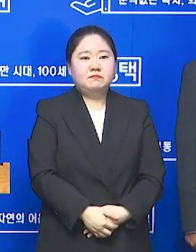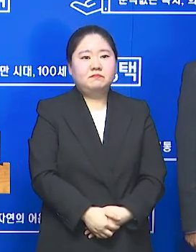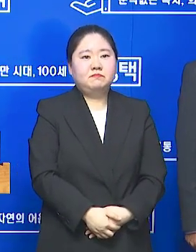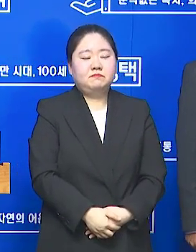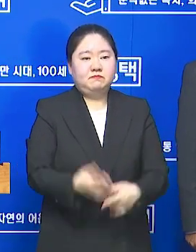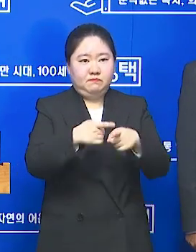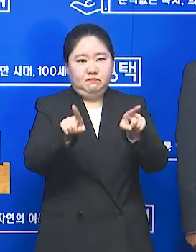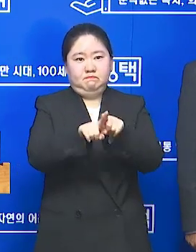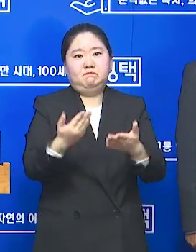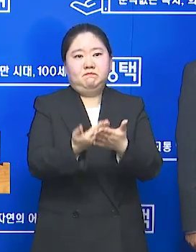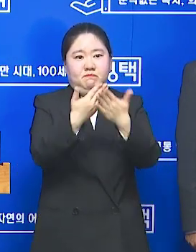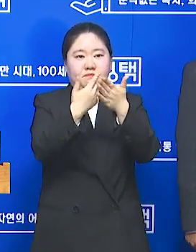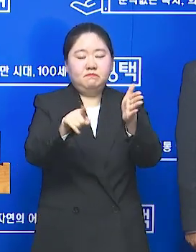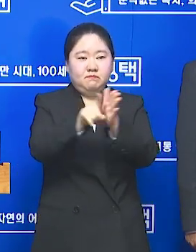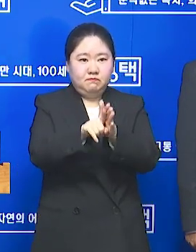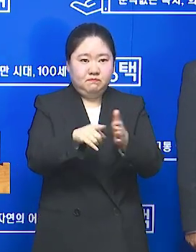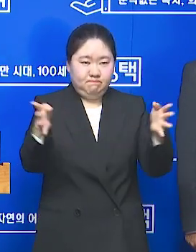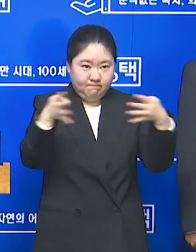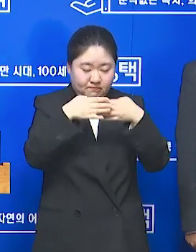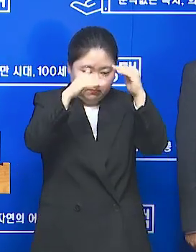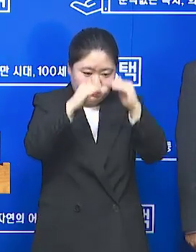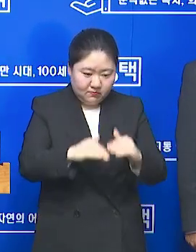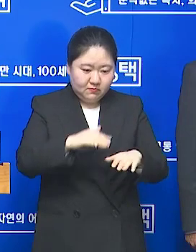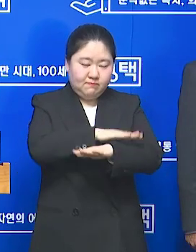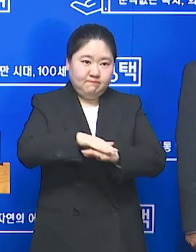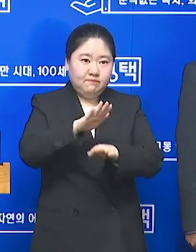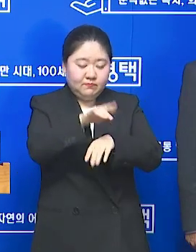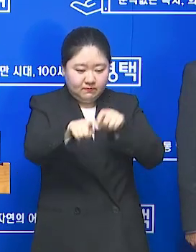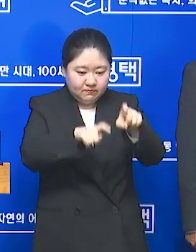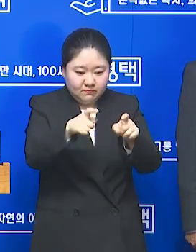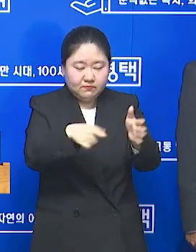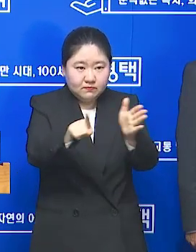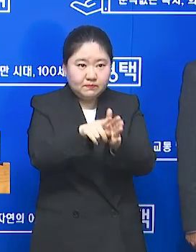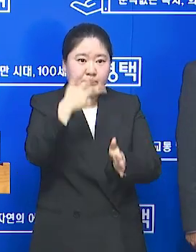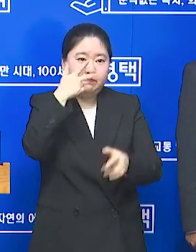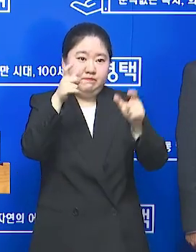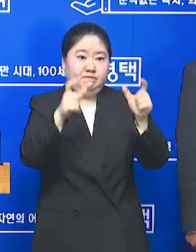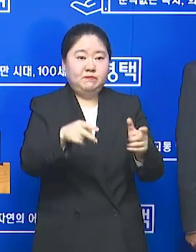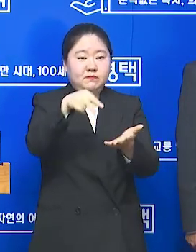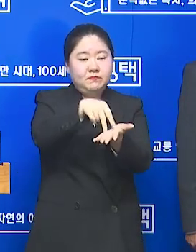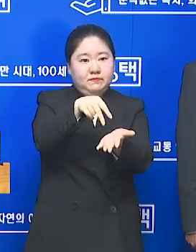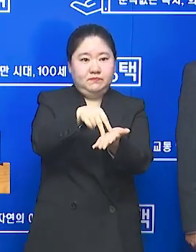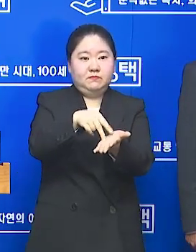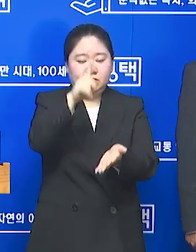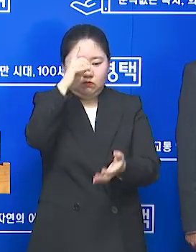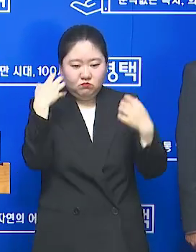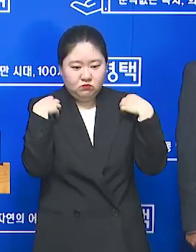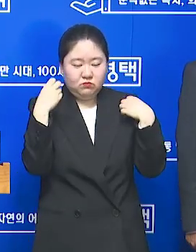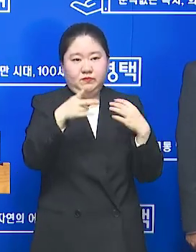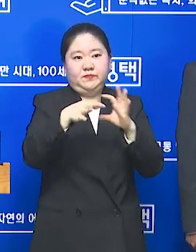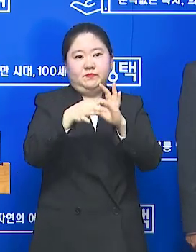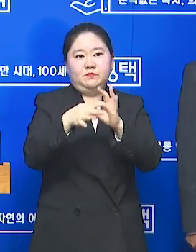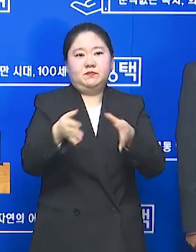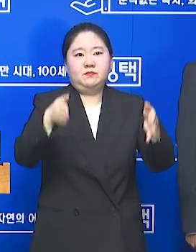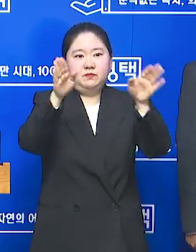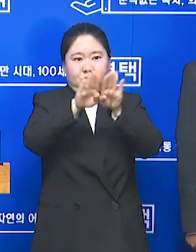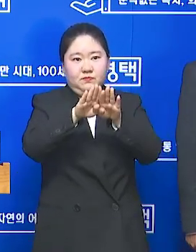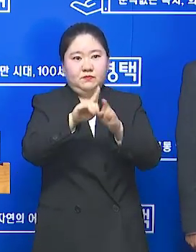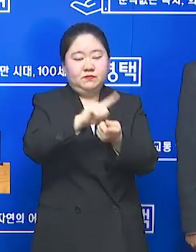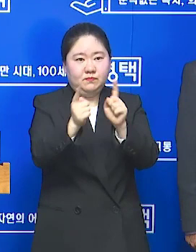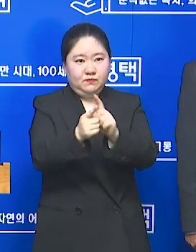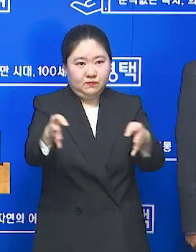상생 발전을 위한 협약 내용이 충실히 이행될 수 있도록 평택시는 앞으로도 정부 및 관계기관과 긴밀히